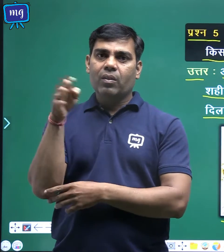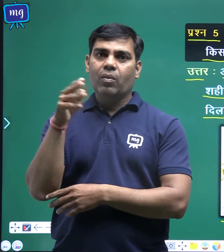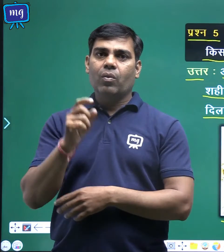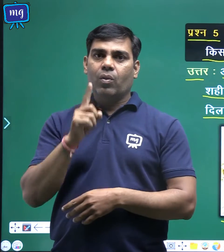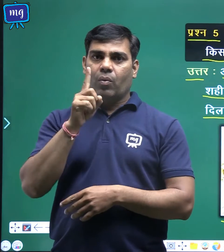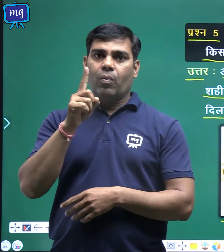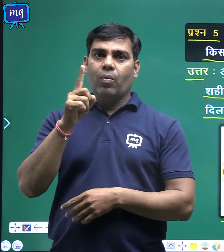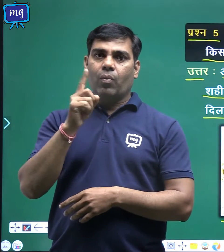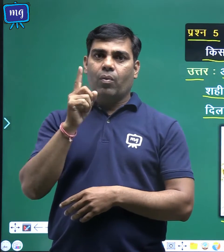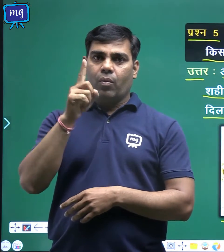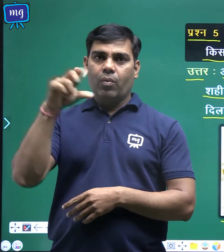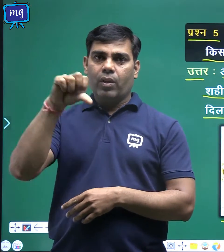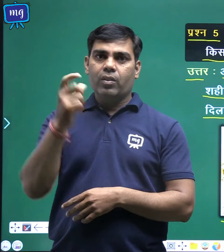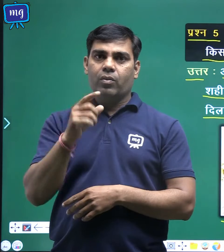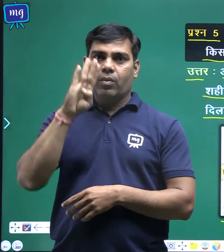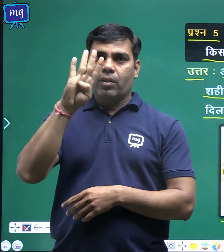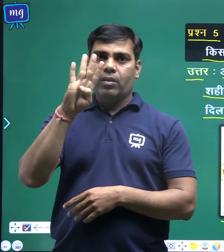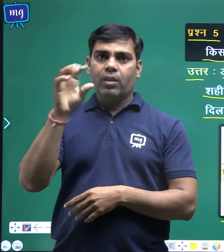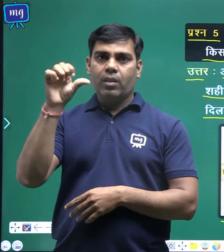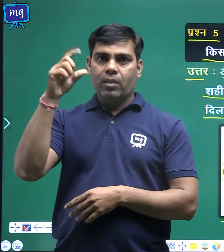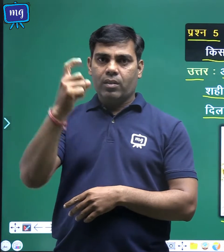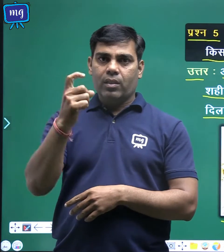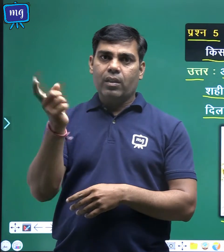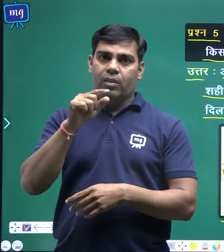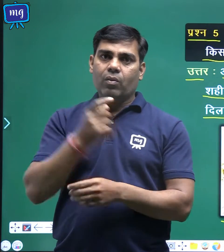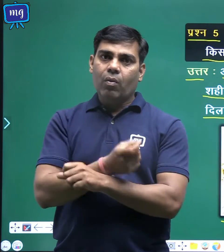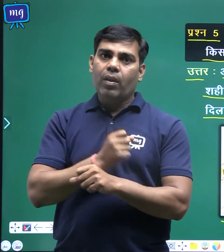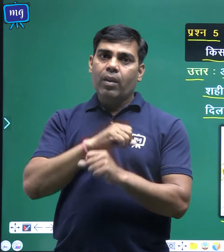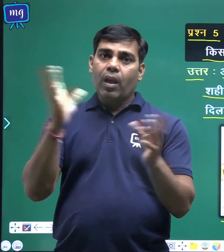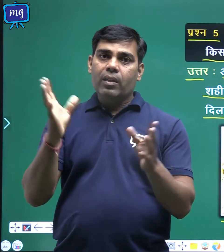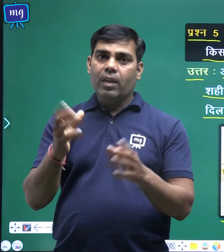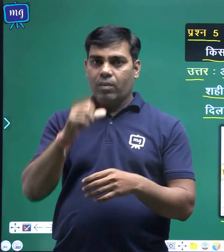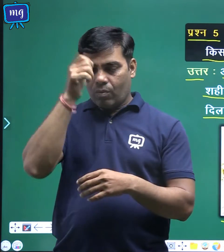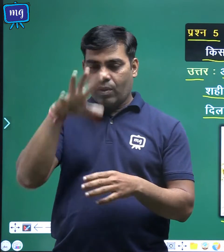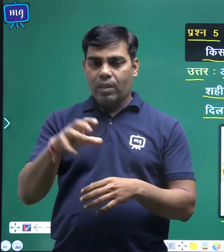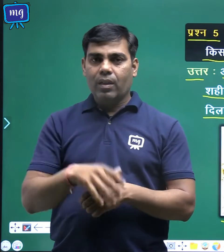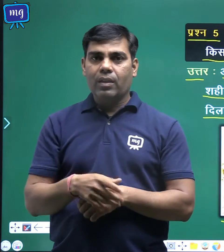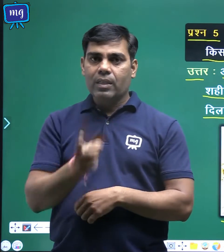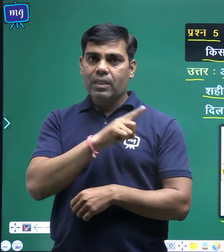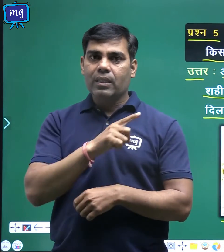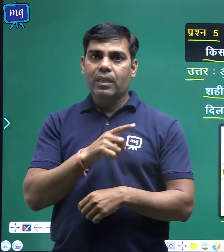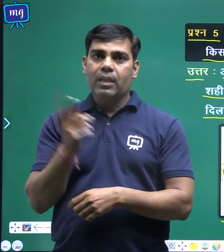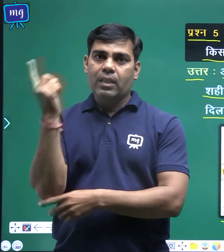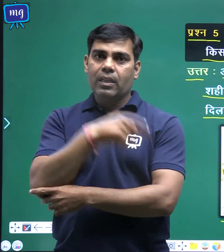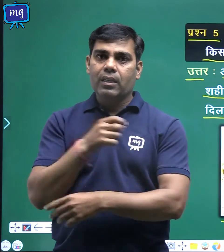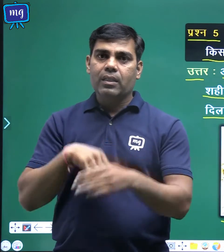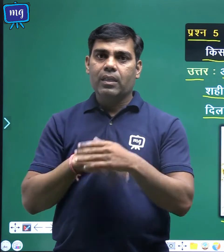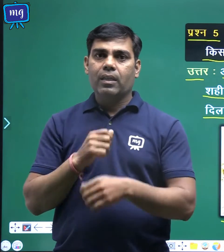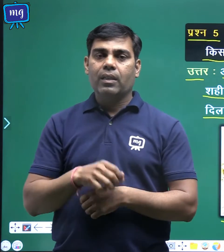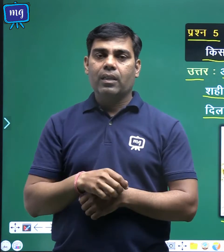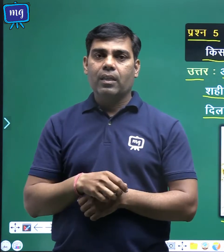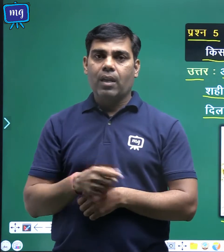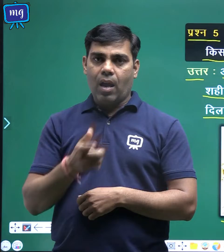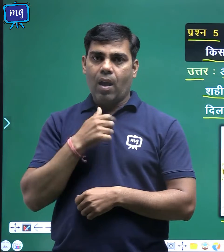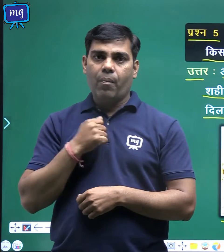1947 को देश आज़ाद हुआ था और इसी दिन से